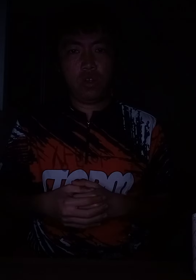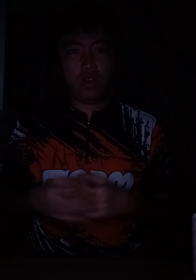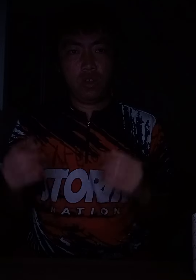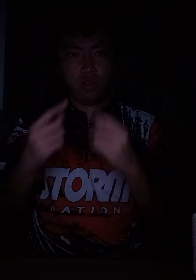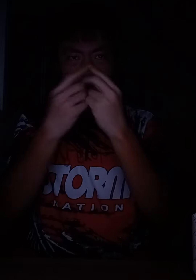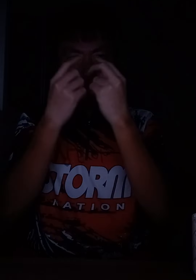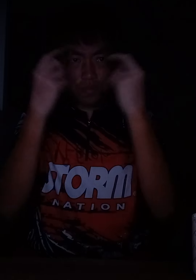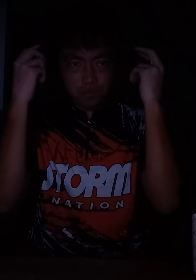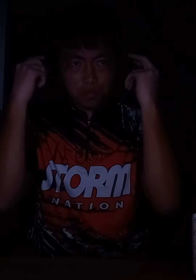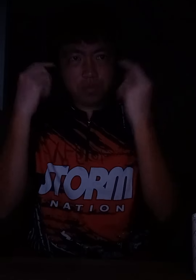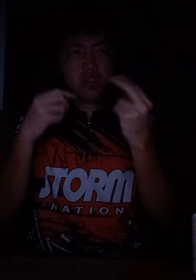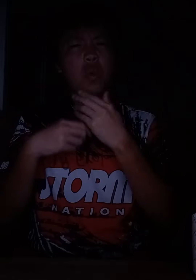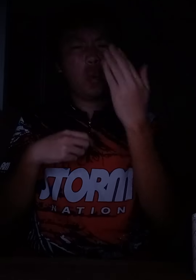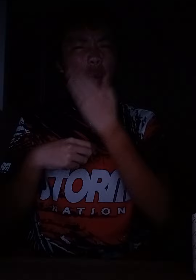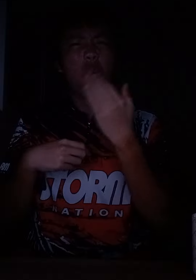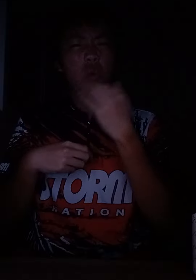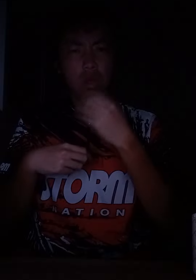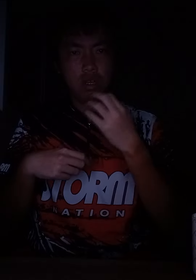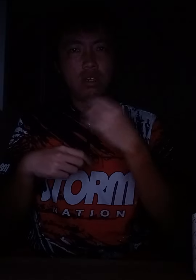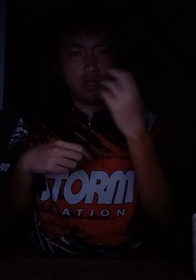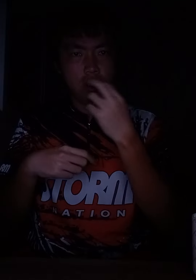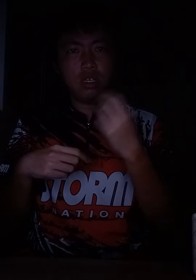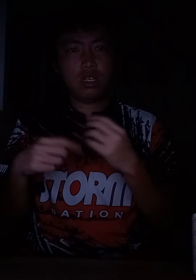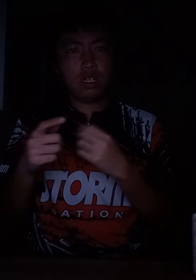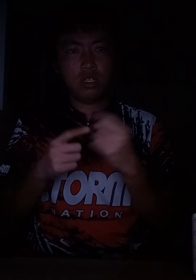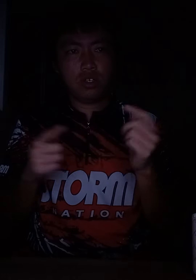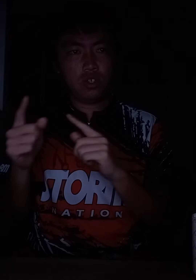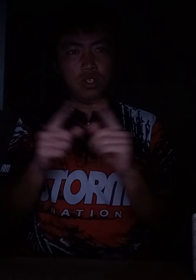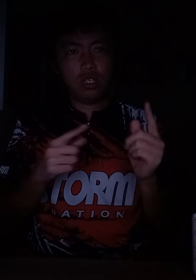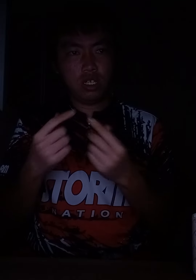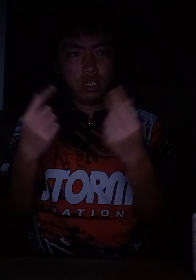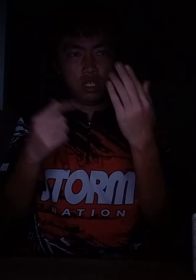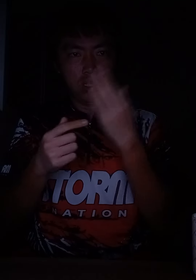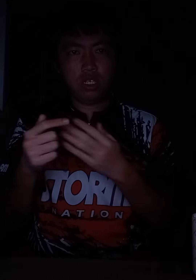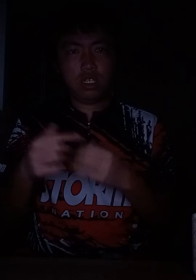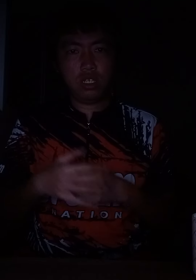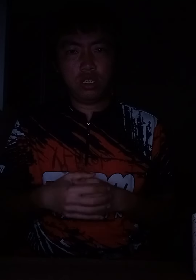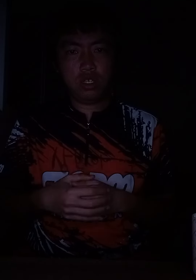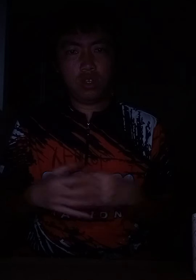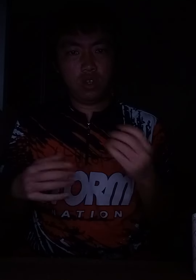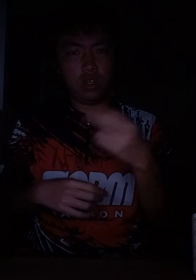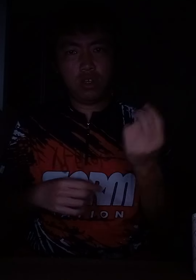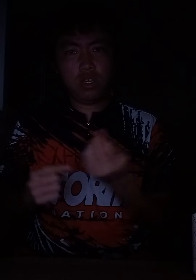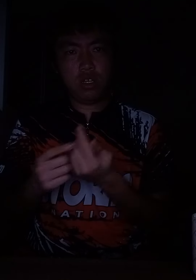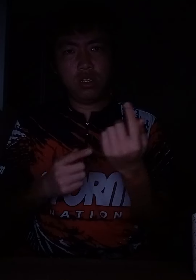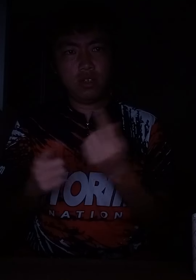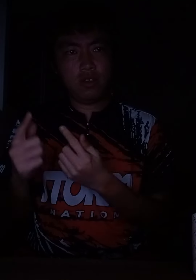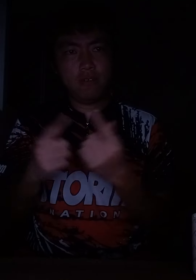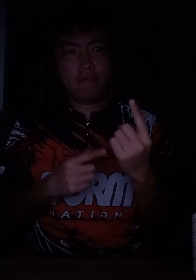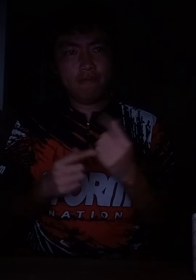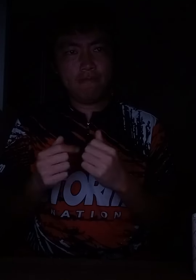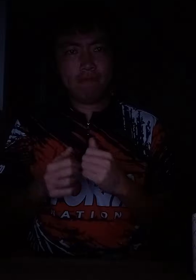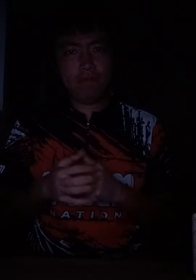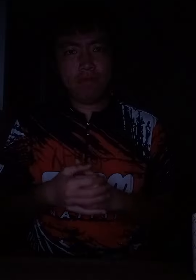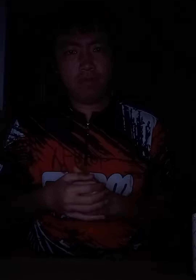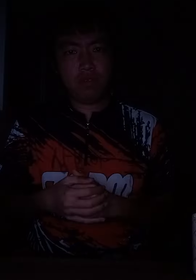마스크를 쓰면 호흡곤란이 와갖고 이런 일들이 구속이 될 거라고는 생각도 못했습니다. 어떻게 보면 이건 인권 탄압이죠. 심사를